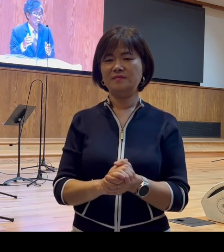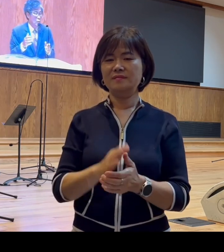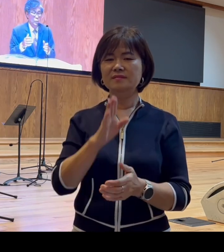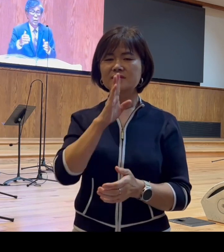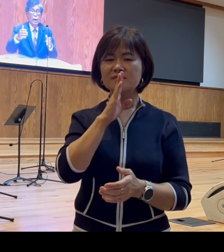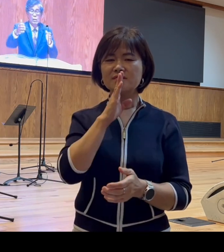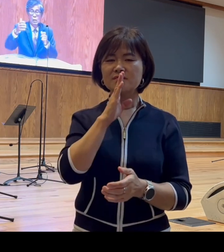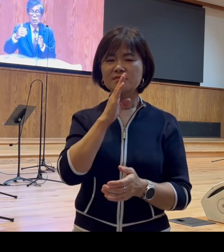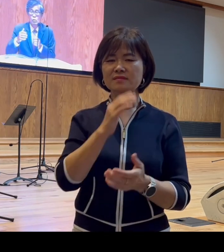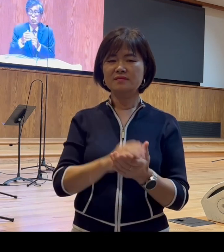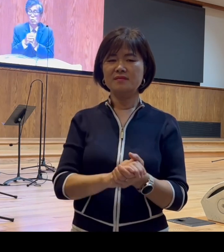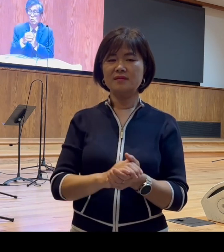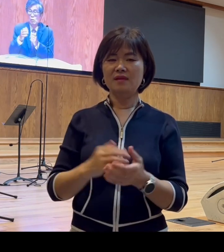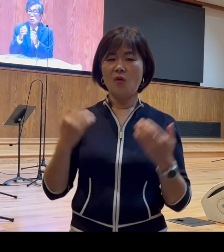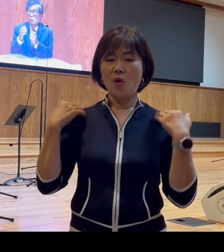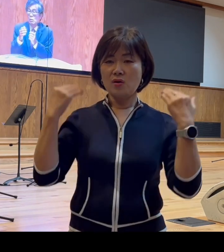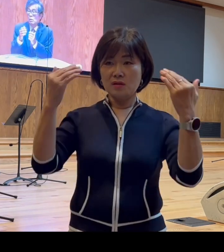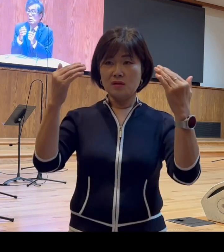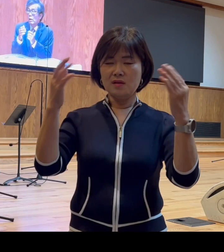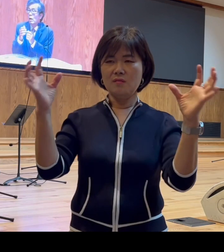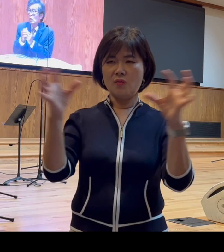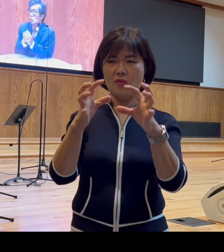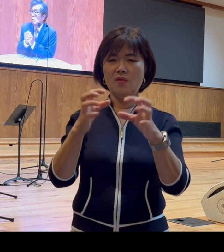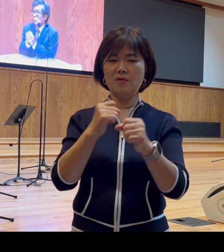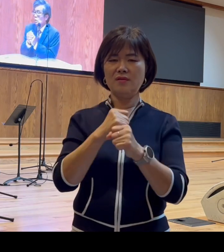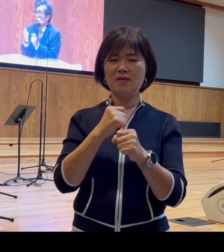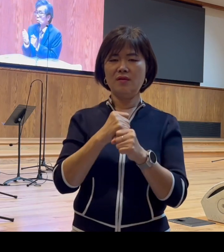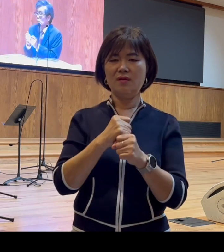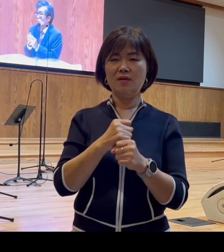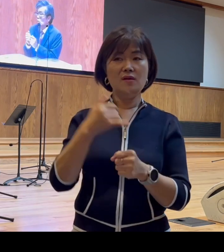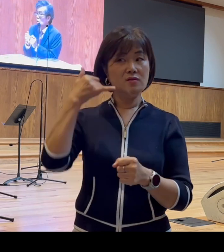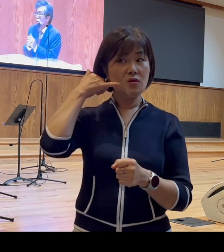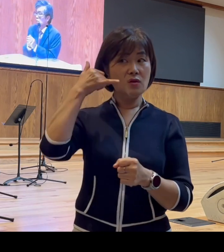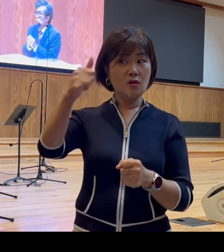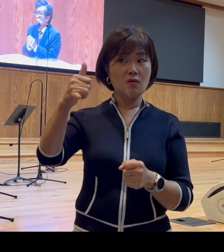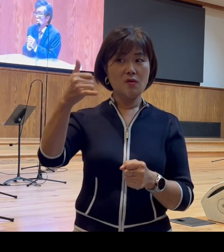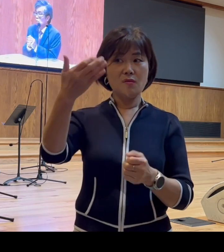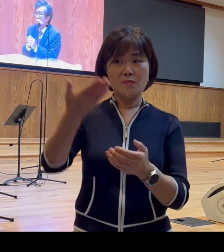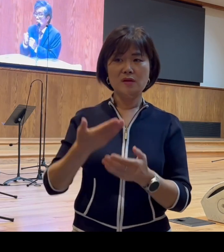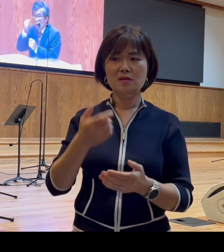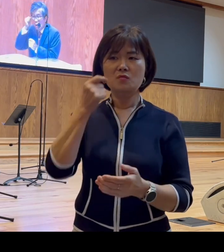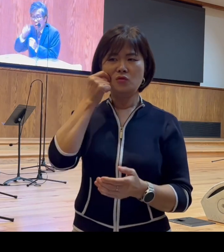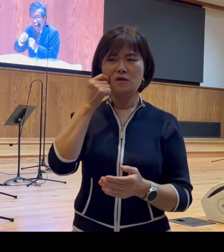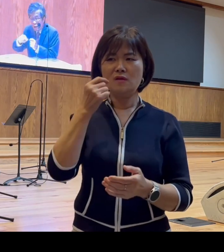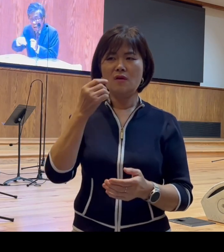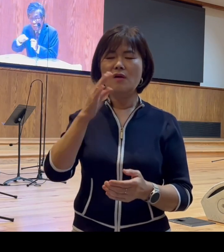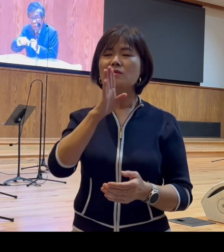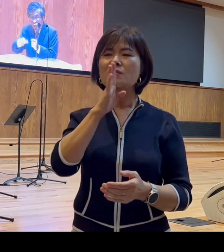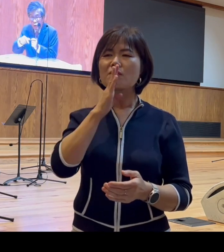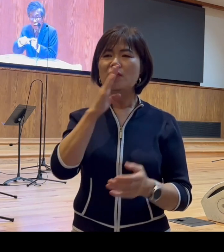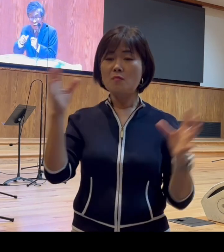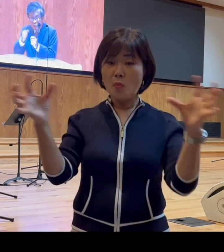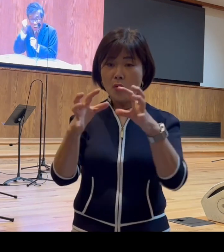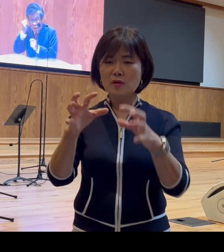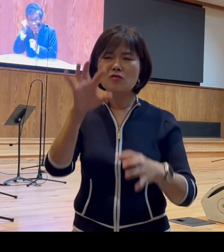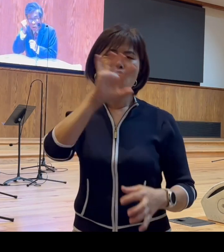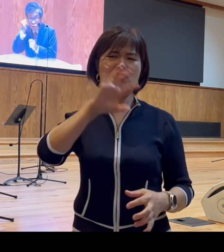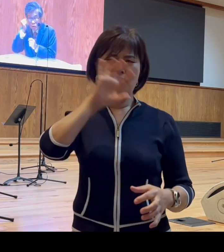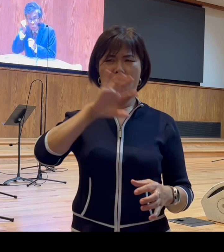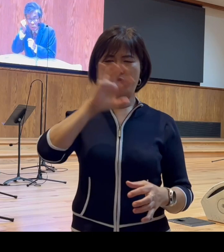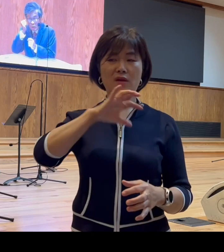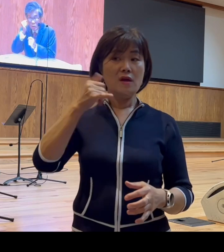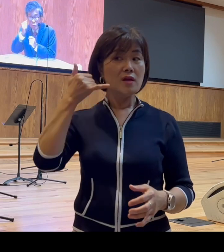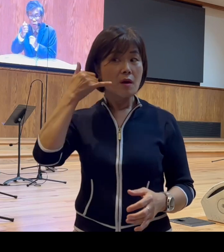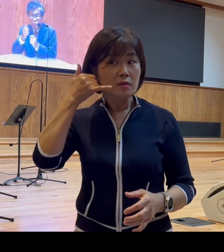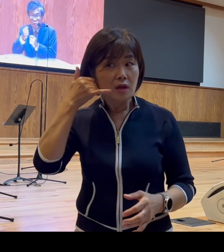한번 생각해. 다 큰 어른들 이렇게 대학 나온 사람들이 전화를 걸거나 받질 못해가지고 모의 전화를